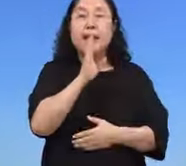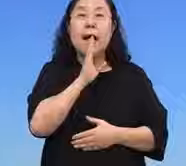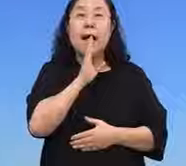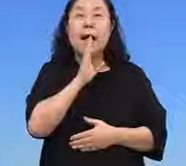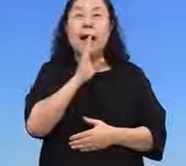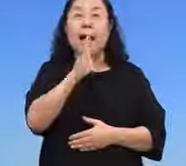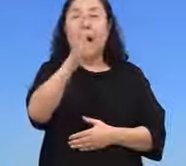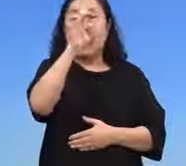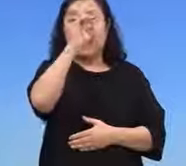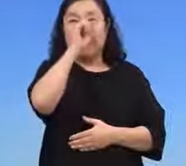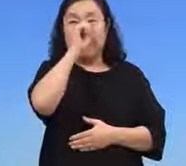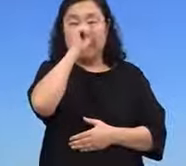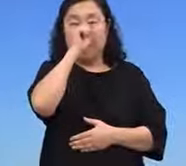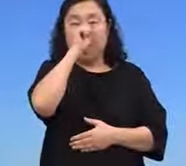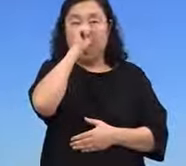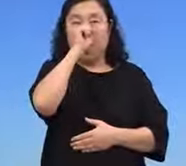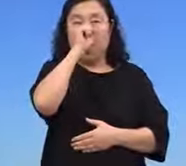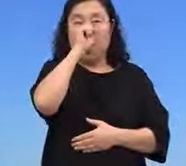하나님,